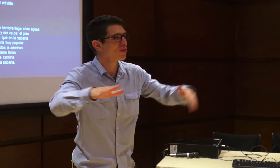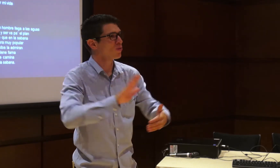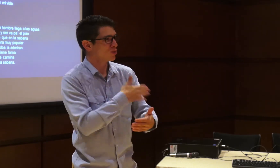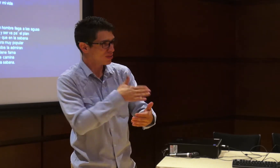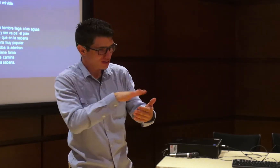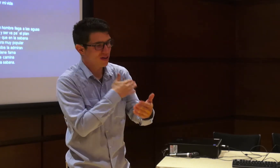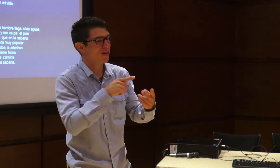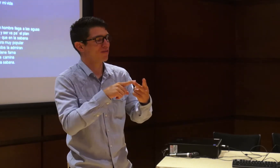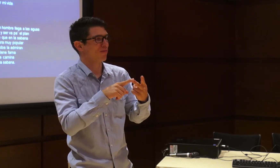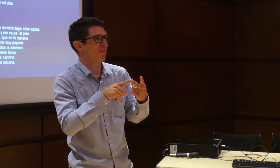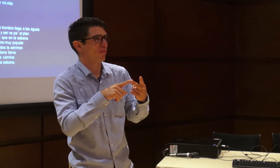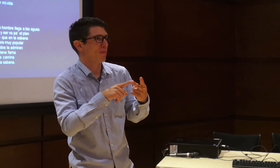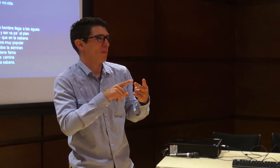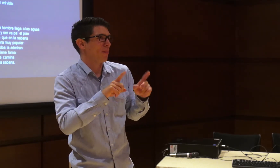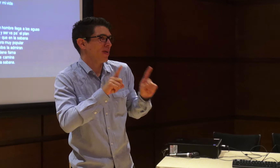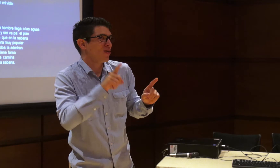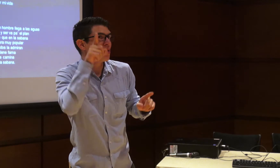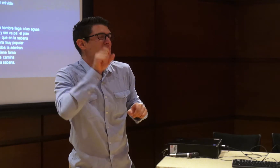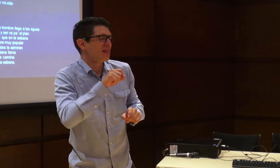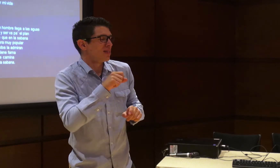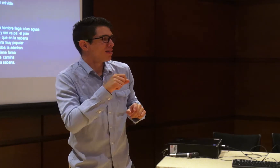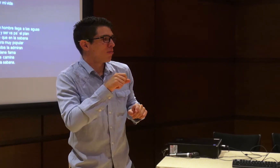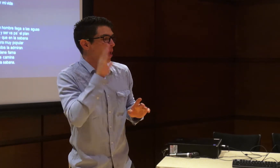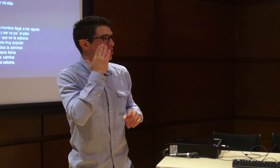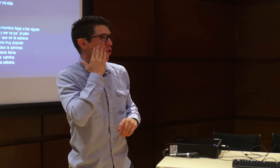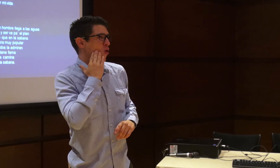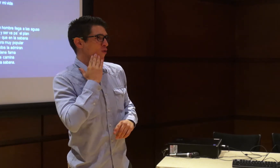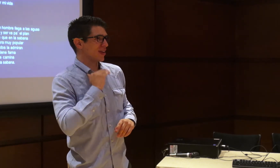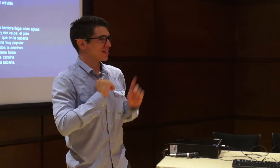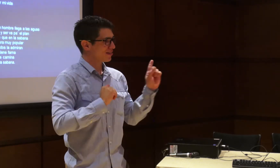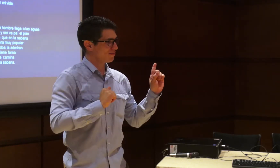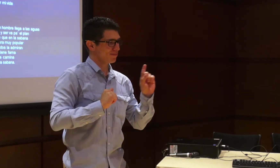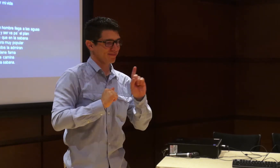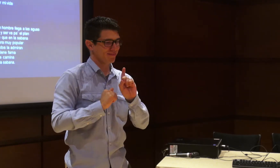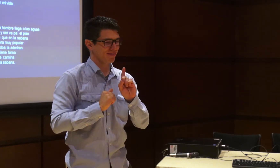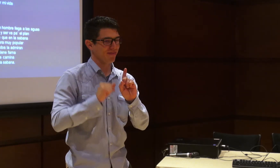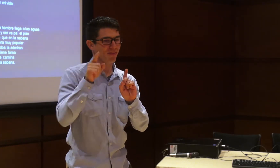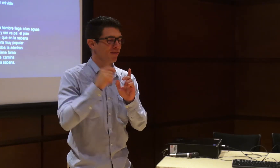daban. Eso se fue divulgando, él fue reconocido por esto, también fue obvio reconocido por la música.